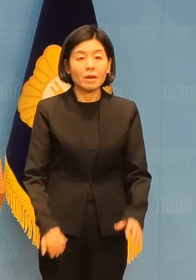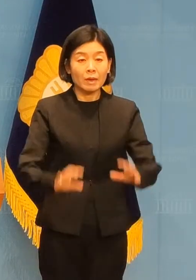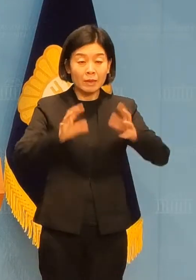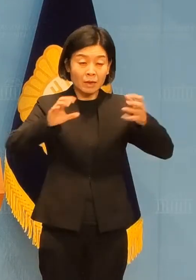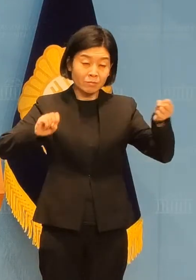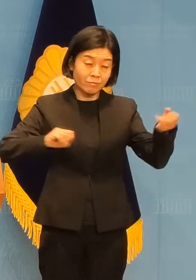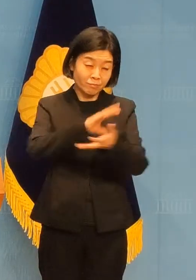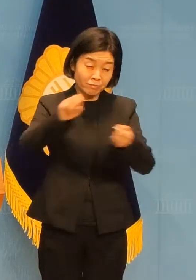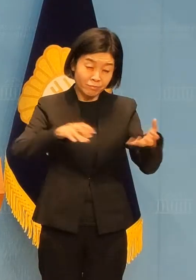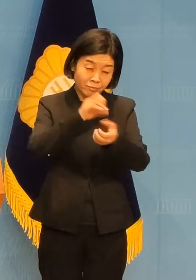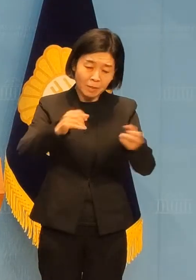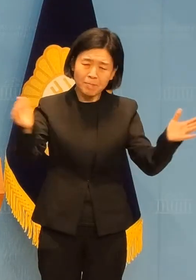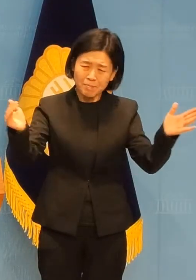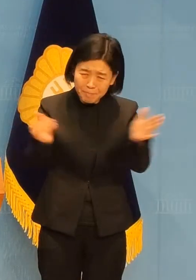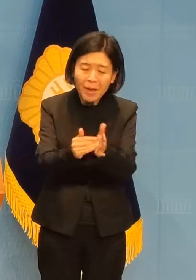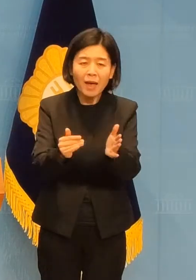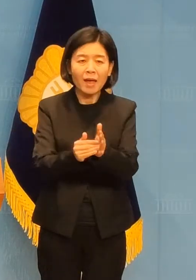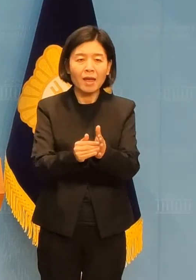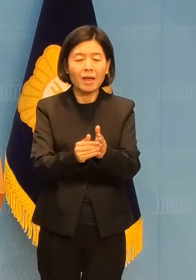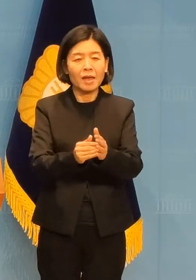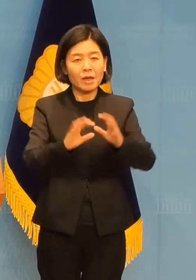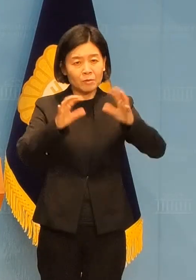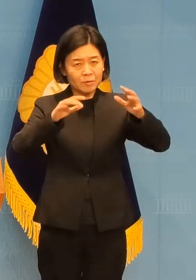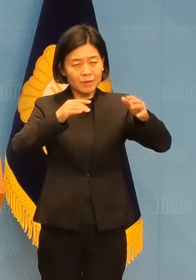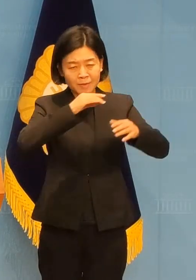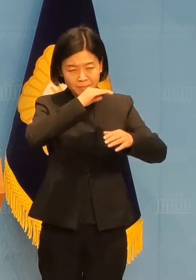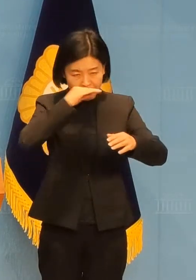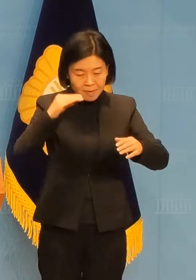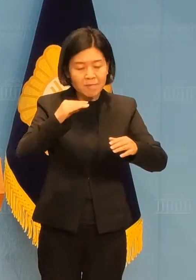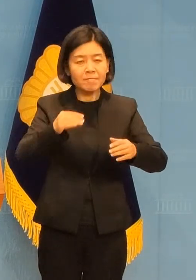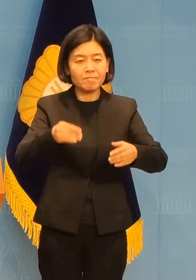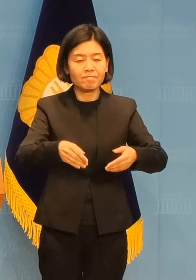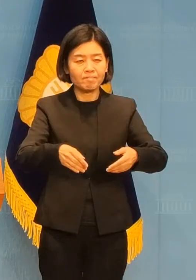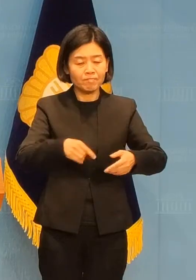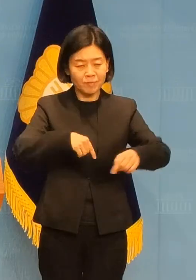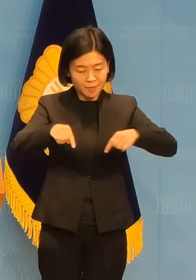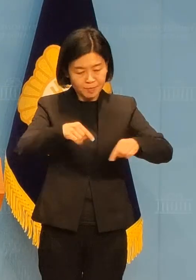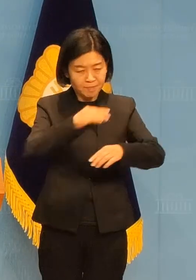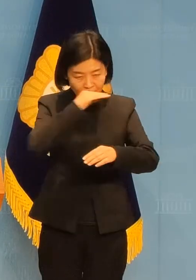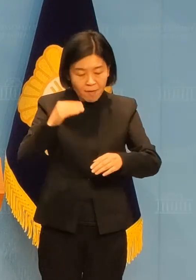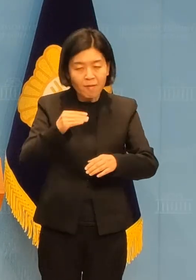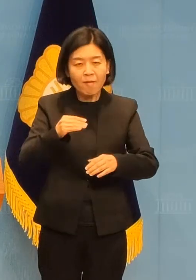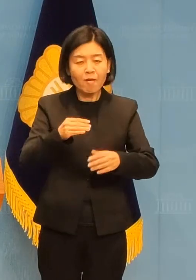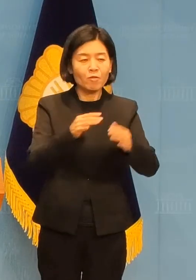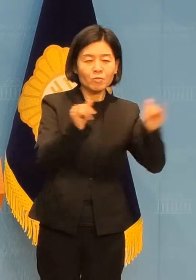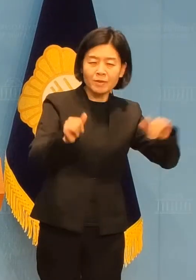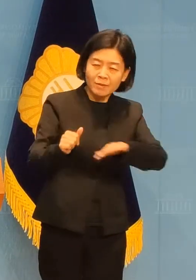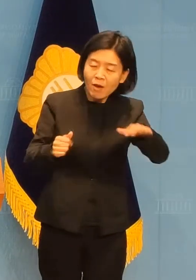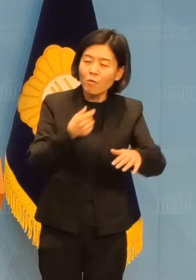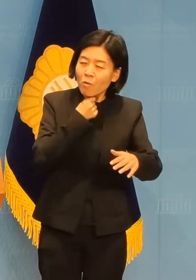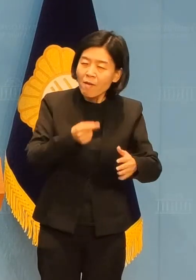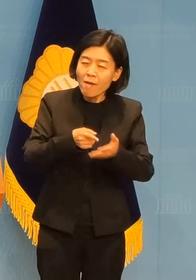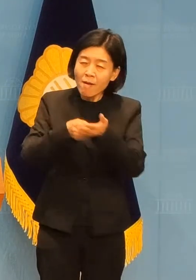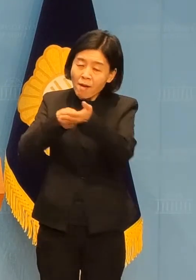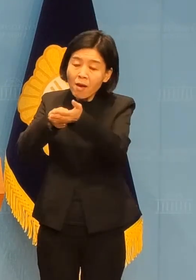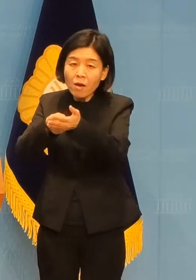세우라는 국민적 요구를 정면으로 저버린 법원의 태도에 강력히 규탄을